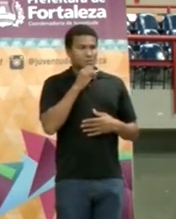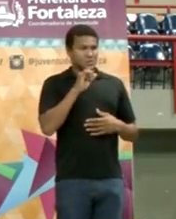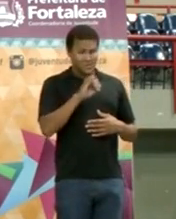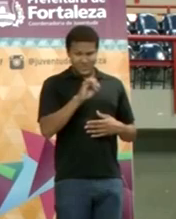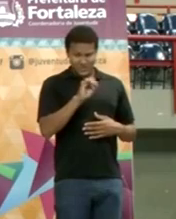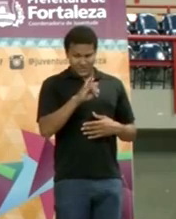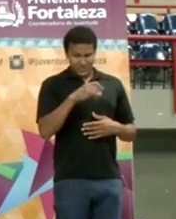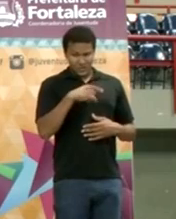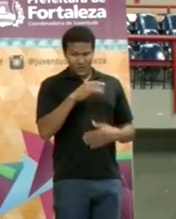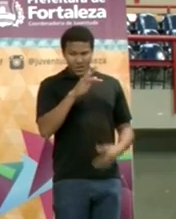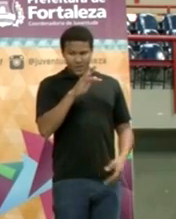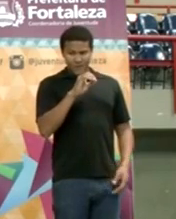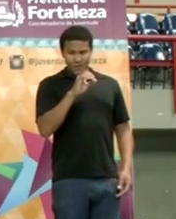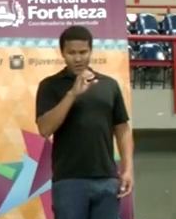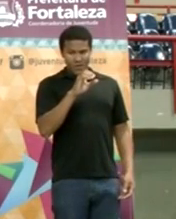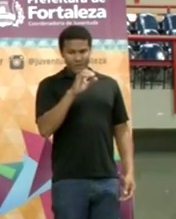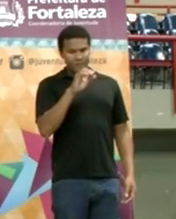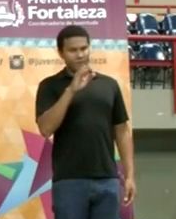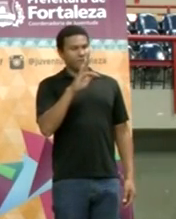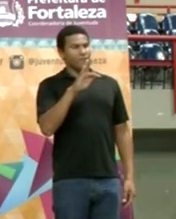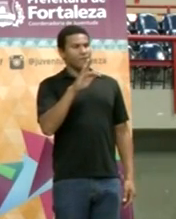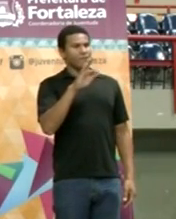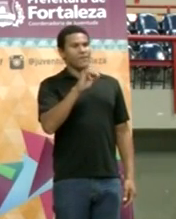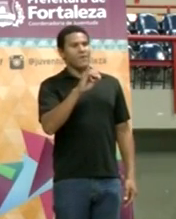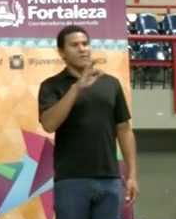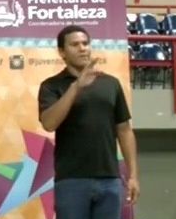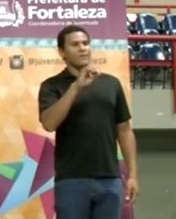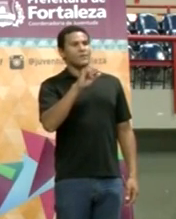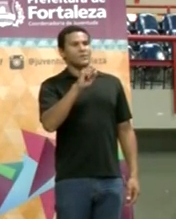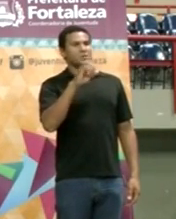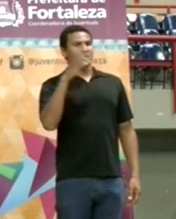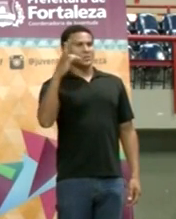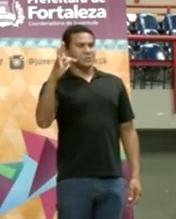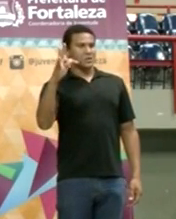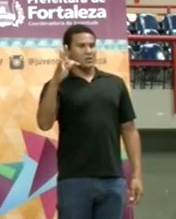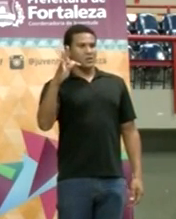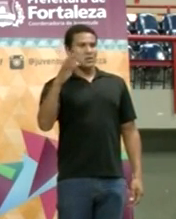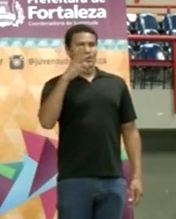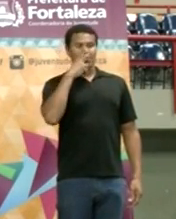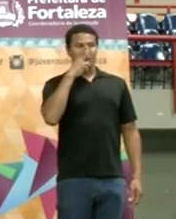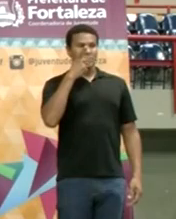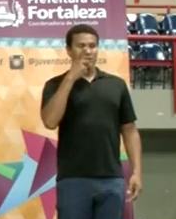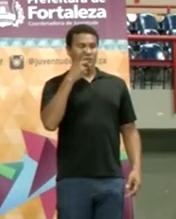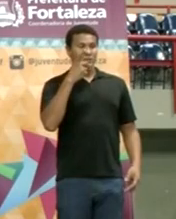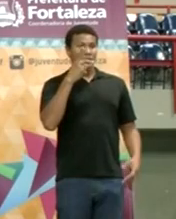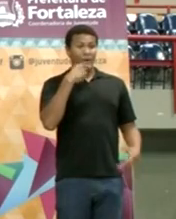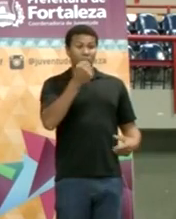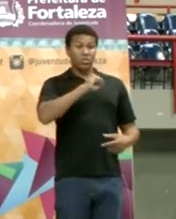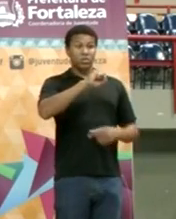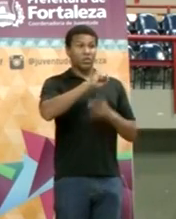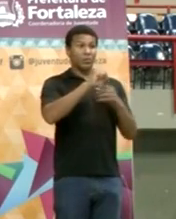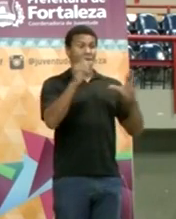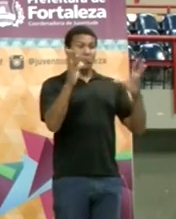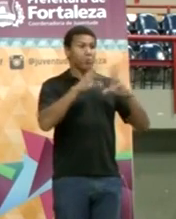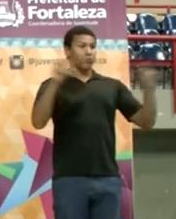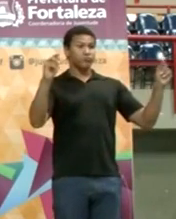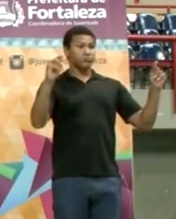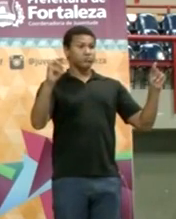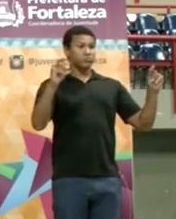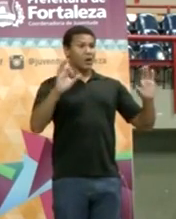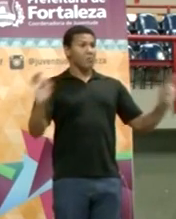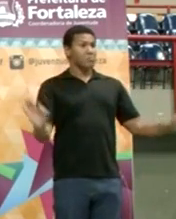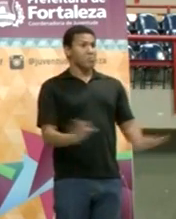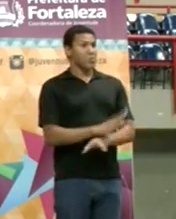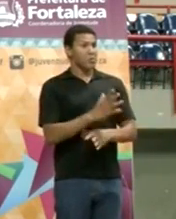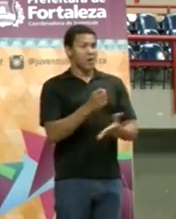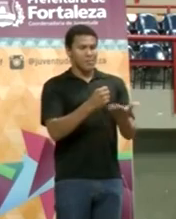T, você é propenso à contaminação por qualquer doença, porque você eliminou o teu sistema de defesa. A base do teu sistema